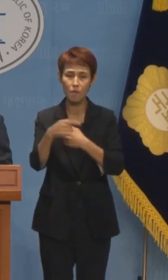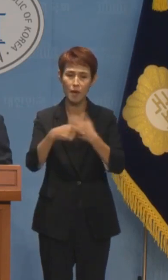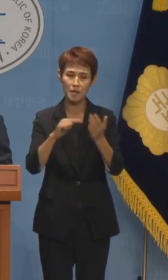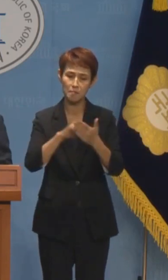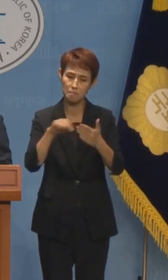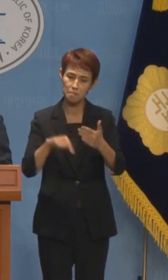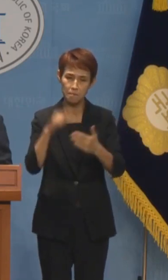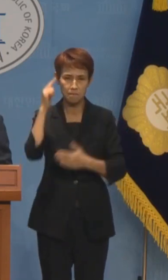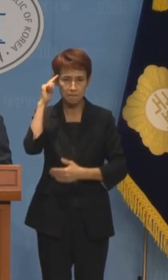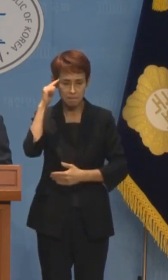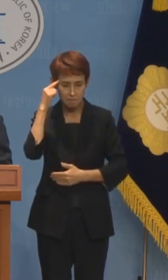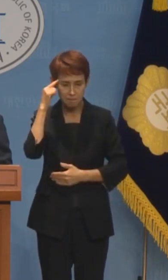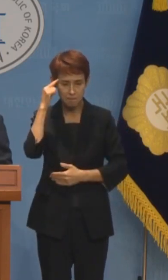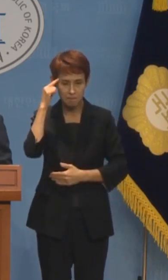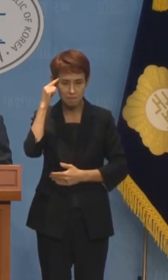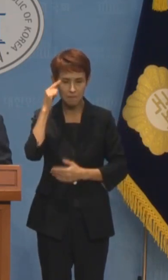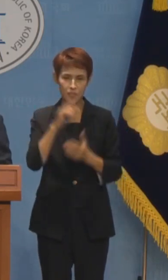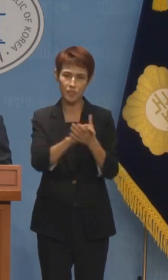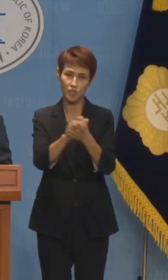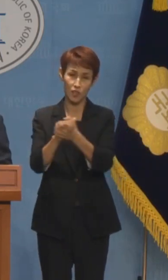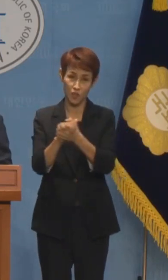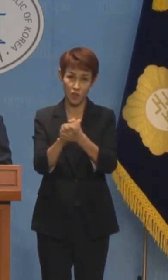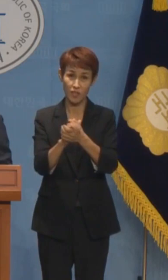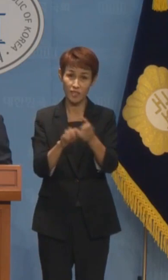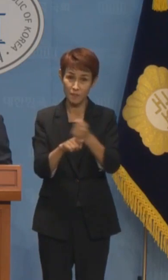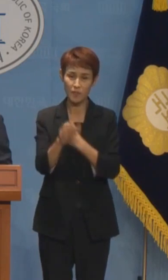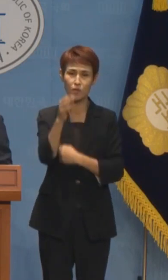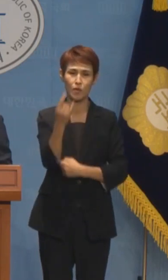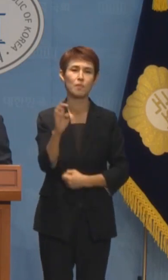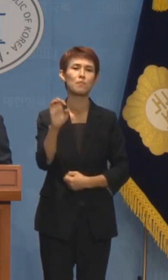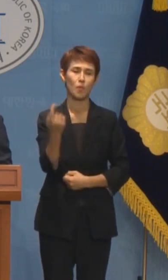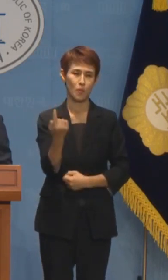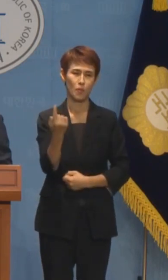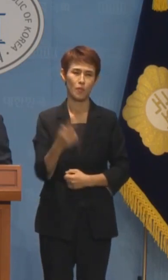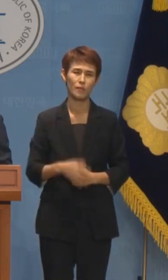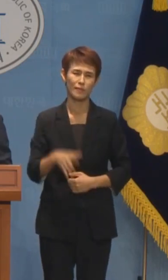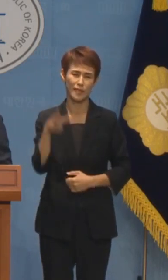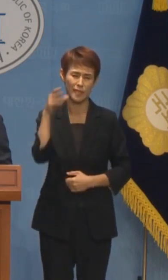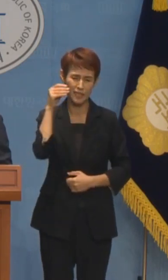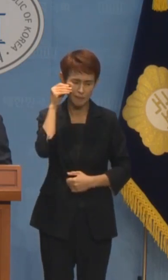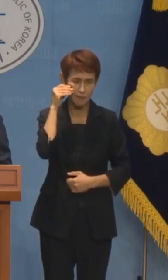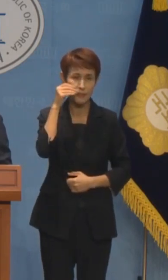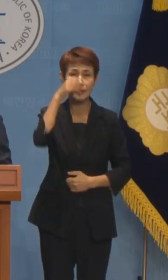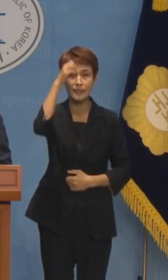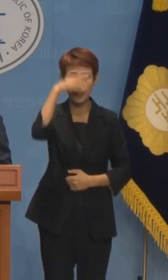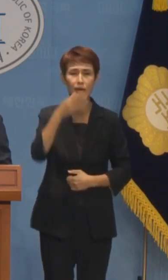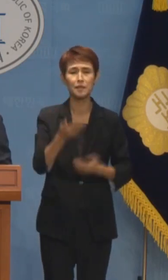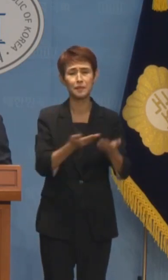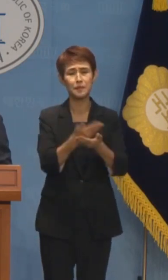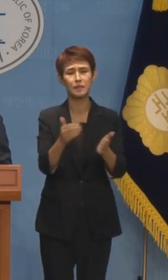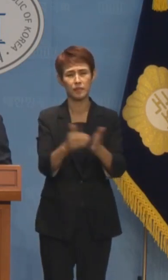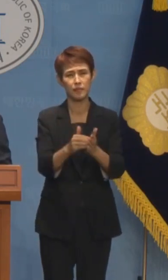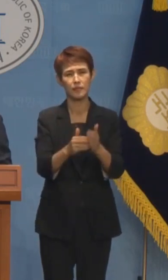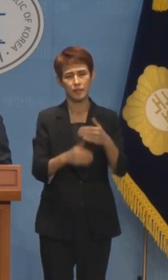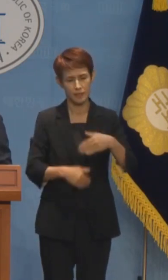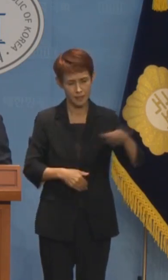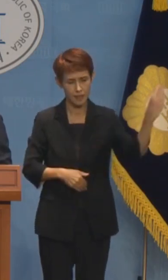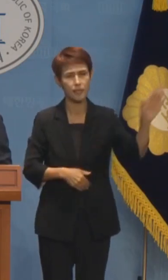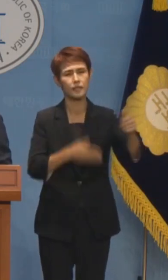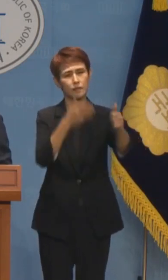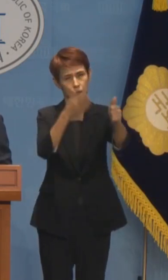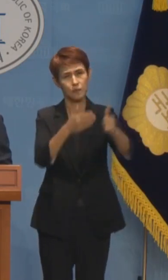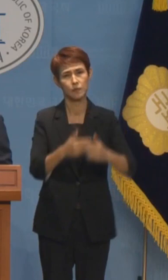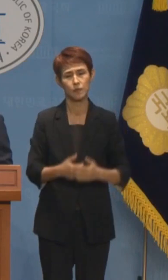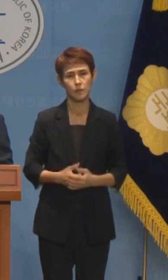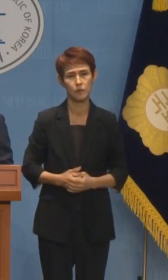품은 생각이나 정입니다 무디 그냥 포만 풀고 가길